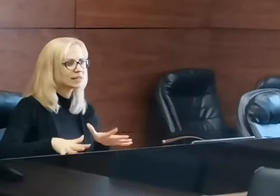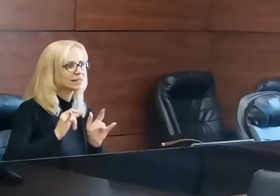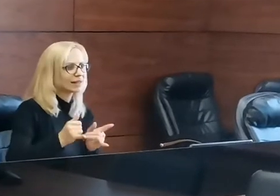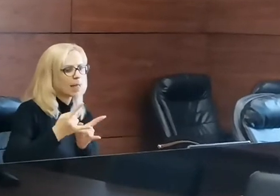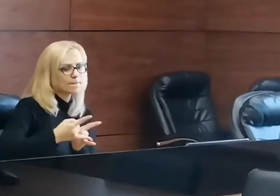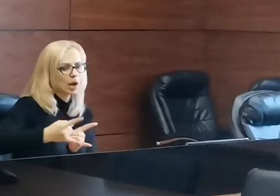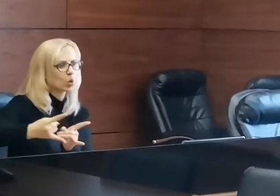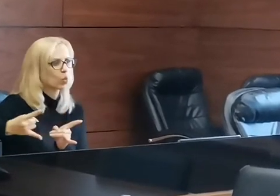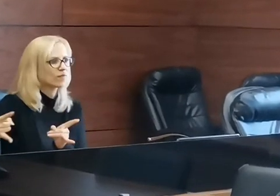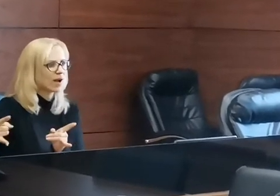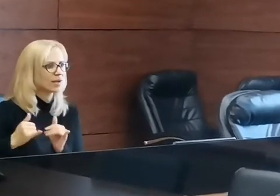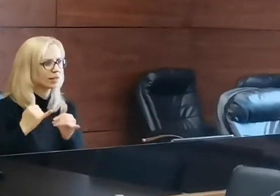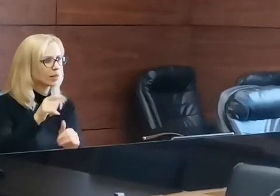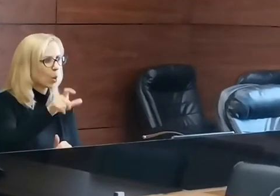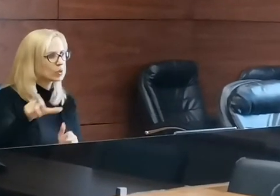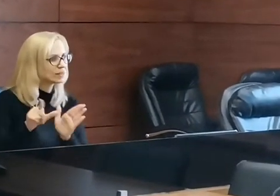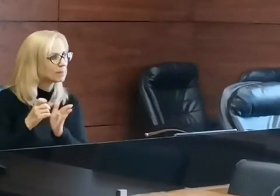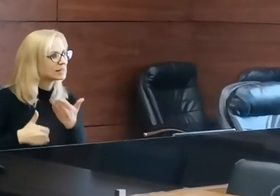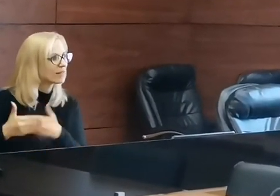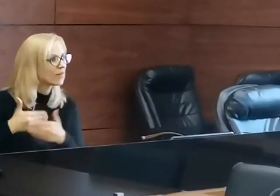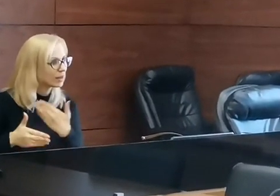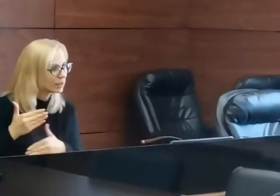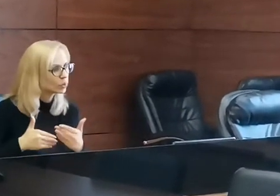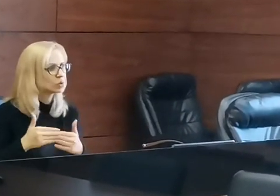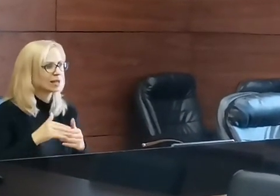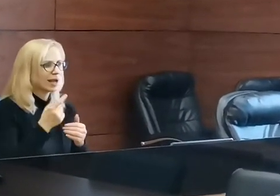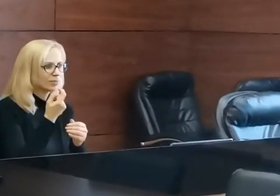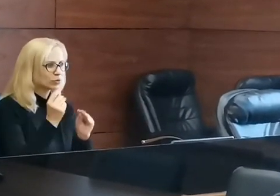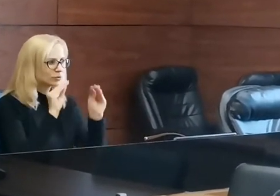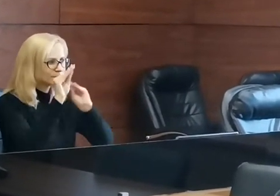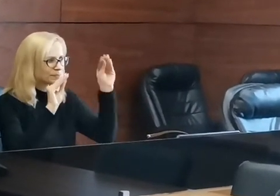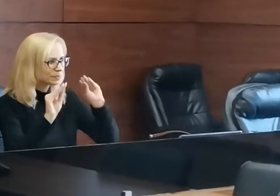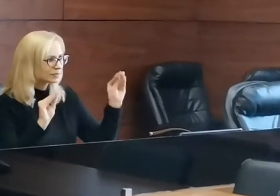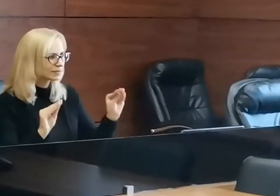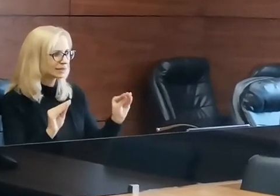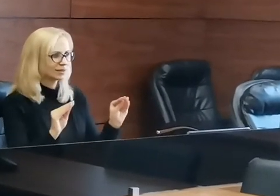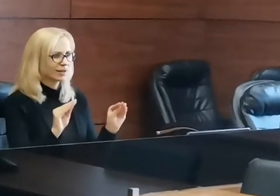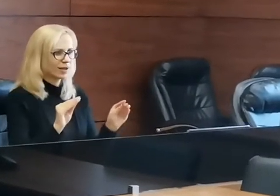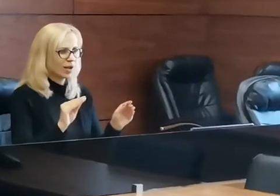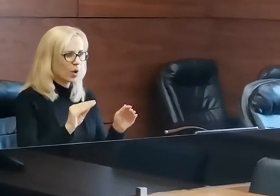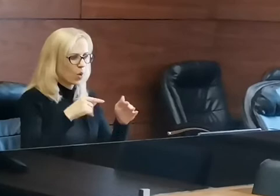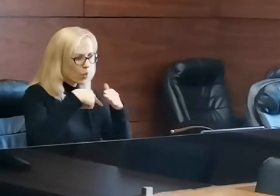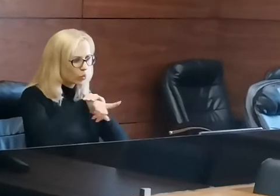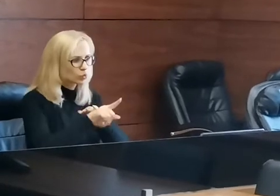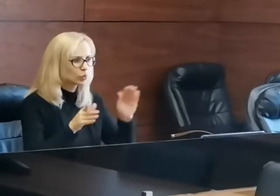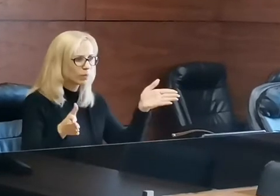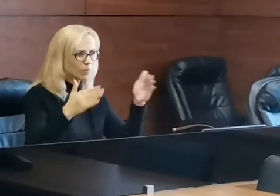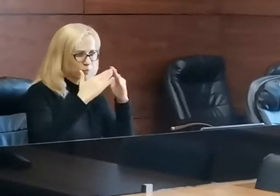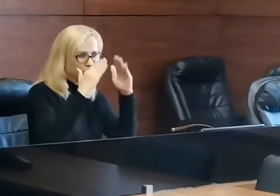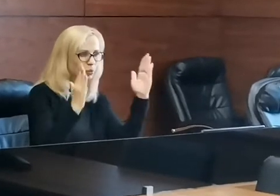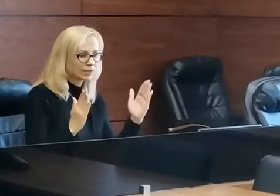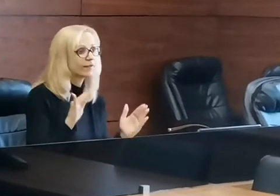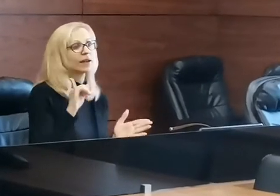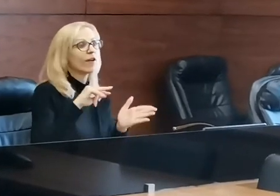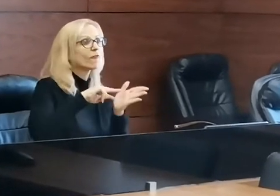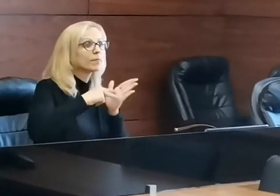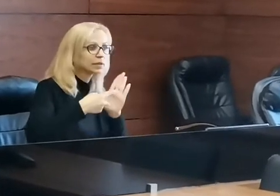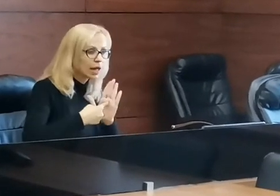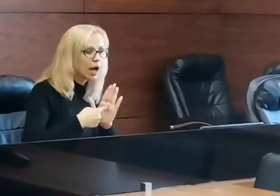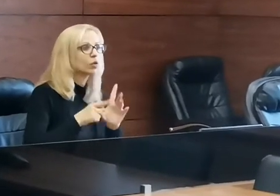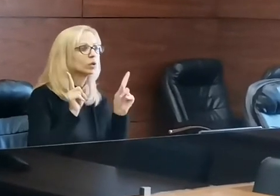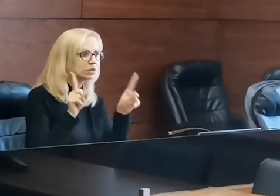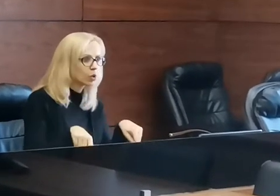з інвалідністю, також підсилення деяких конструкцій будівлі. У планах також